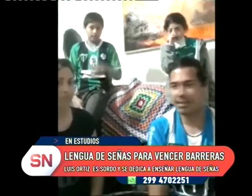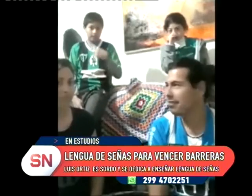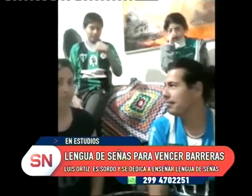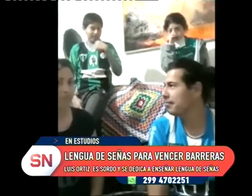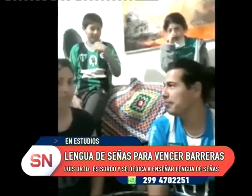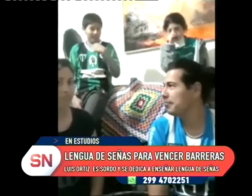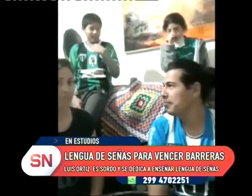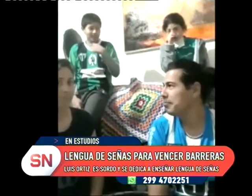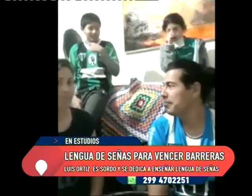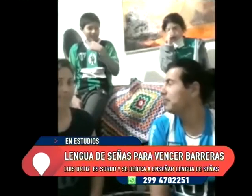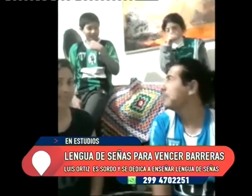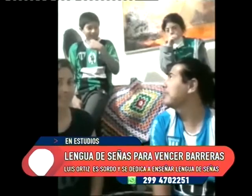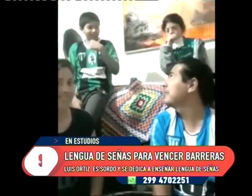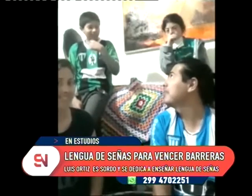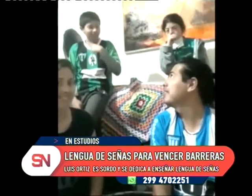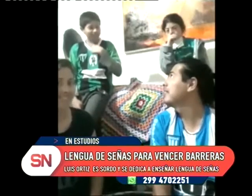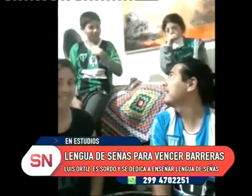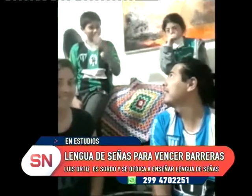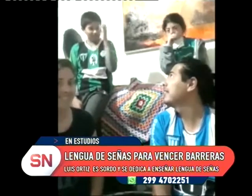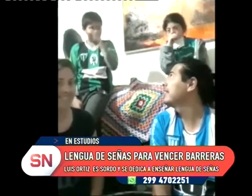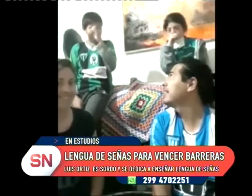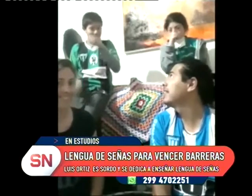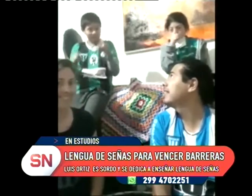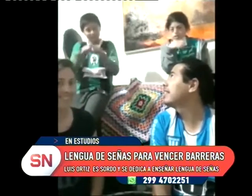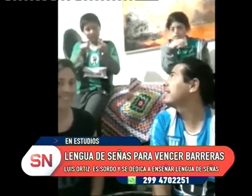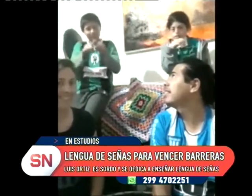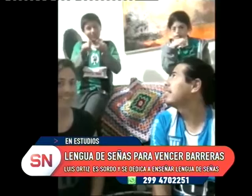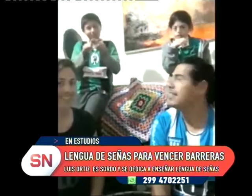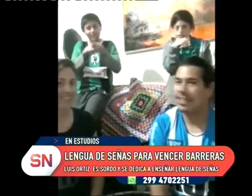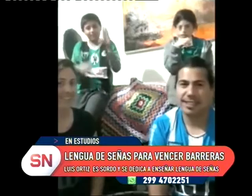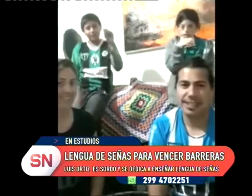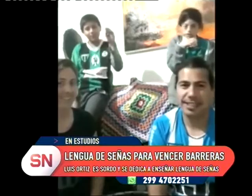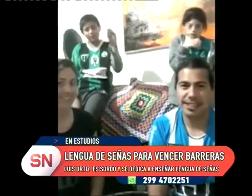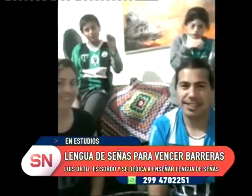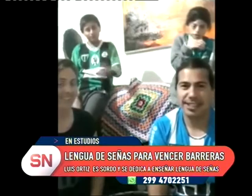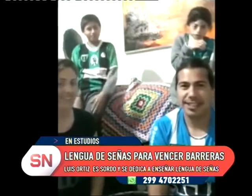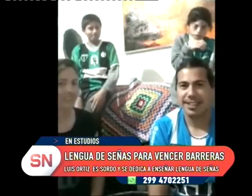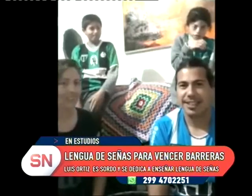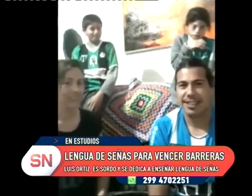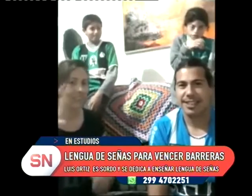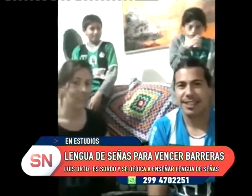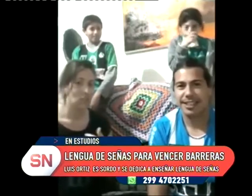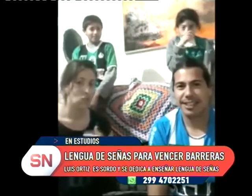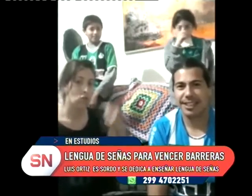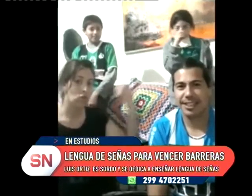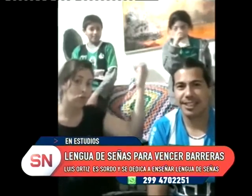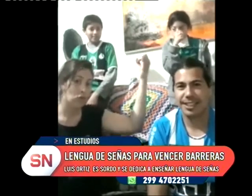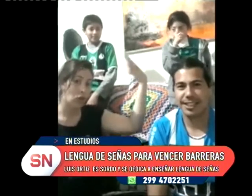preguntaba hace algunos minutos sobre los prejuicios. ¿Todavía falta concientizar a la gente sobre lo que